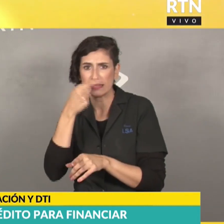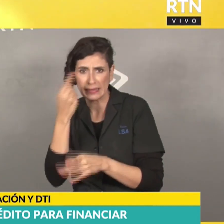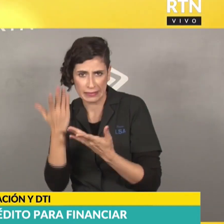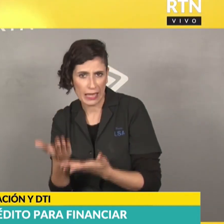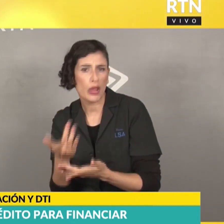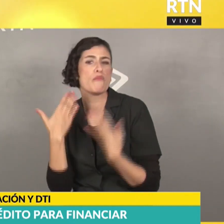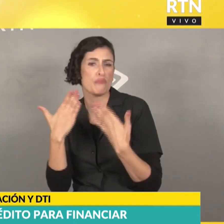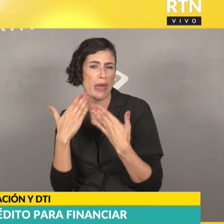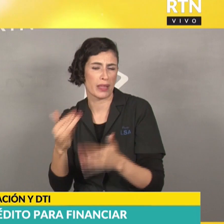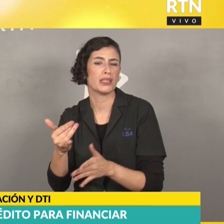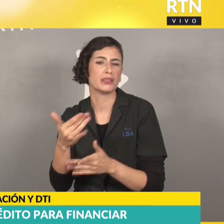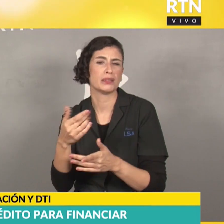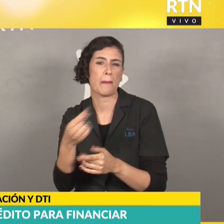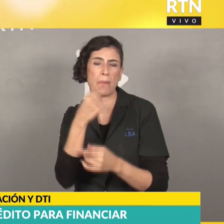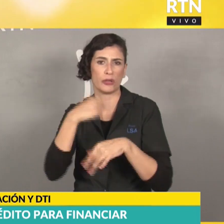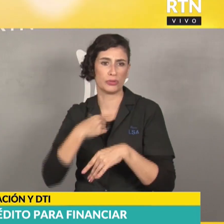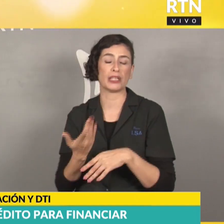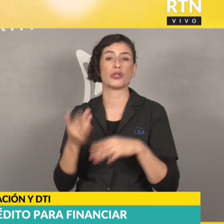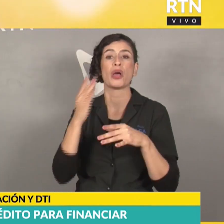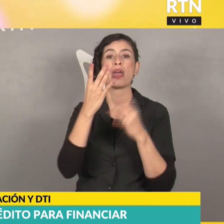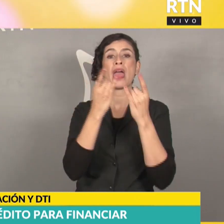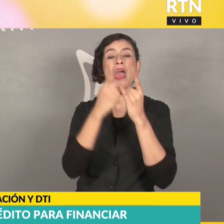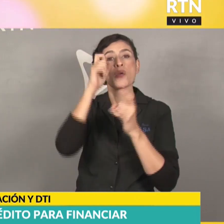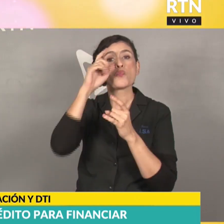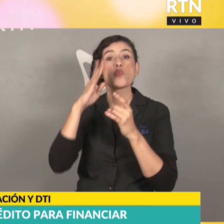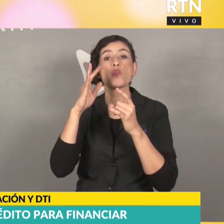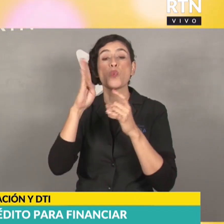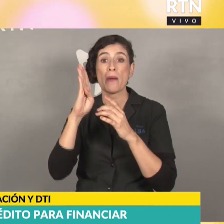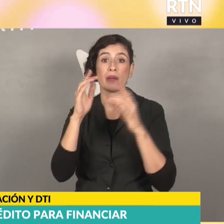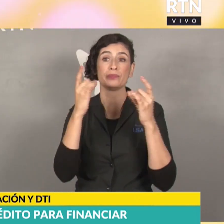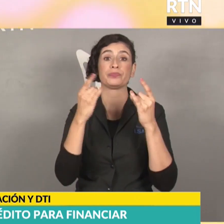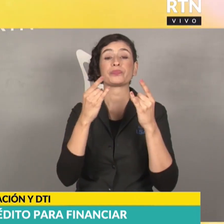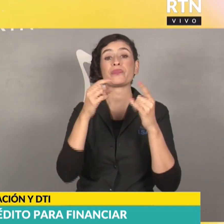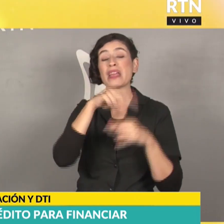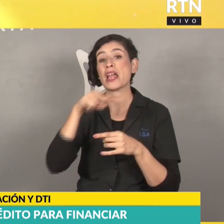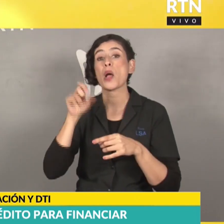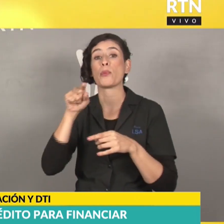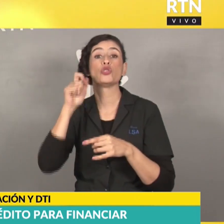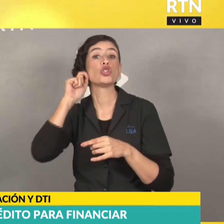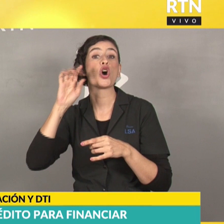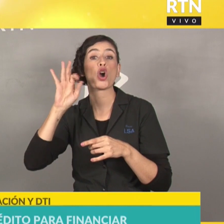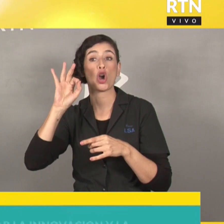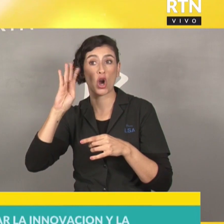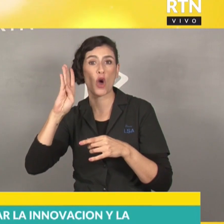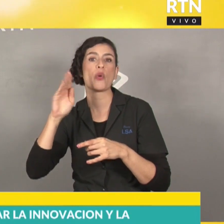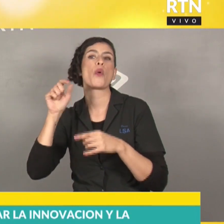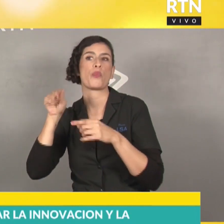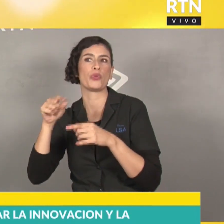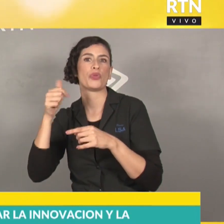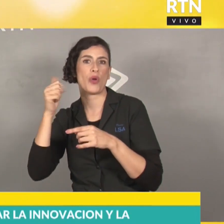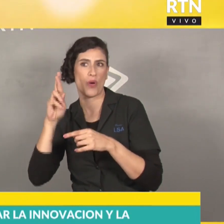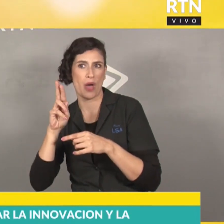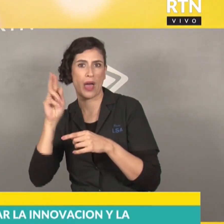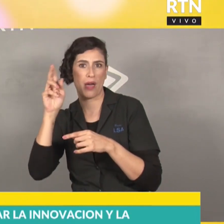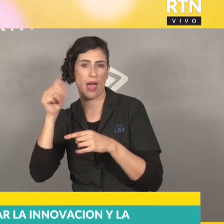nosotros. Bien. En la página nuestra oficial del Ministerio de Turismo, neuquentur.gov.ar, en la solapa institucional,